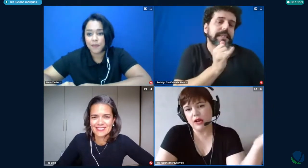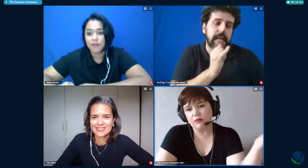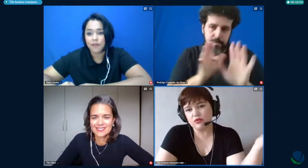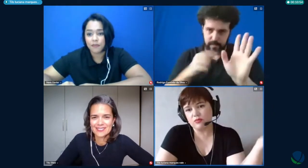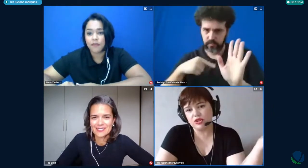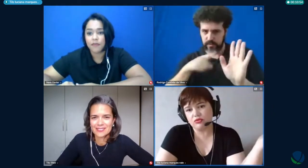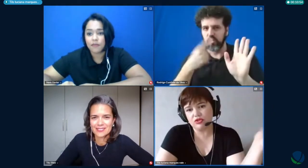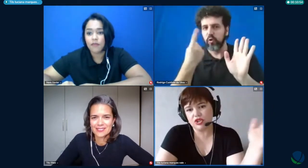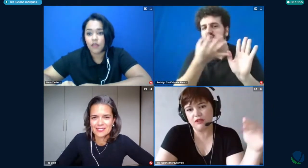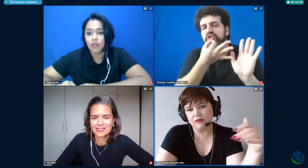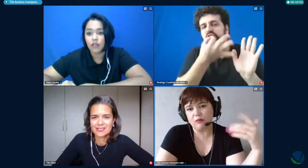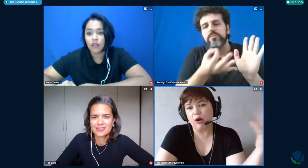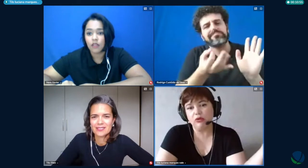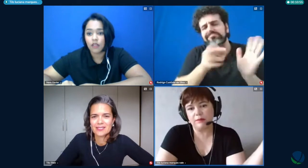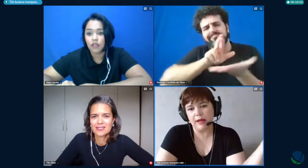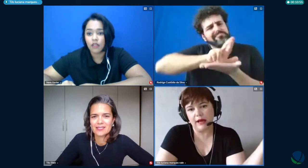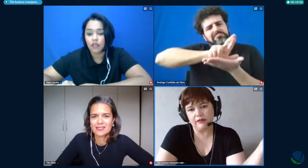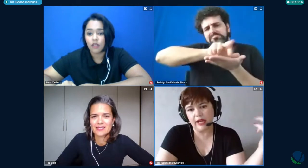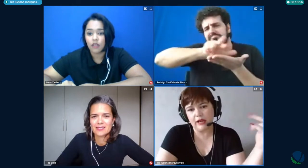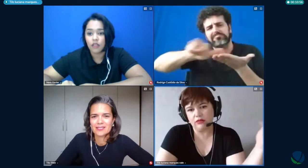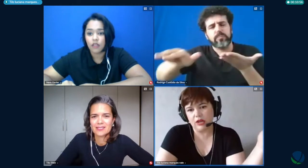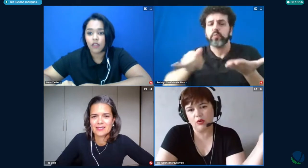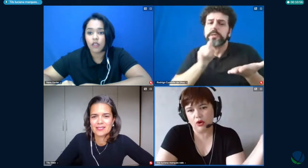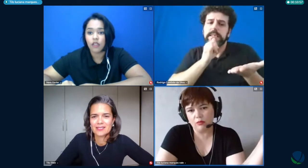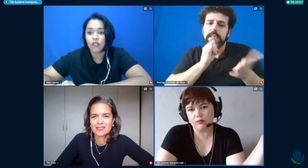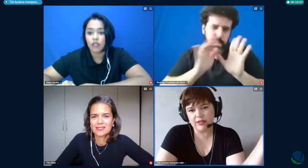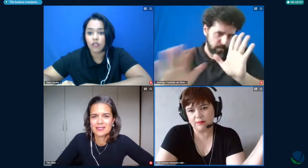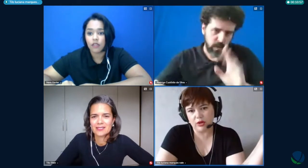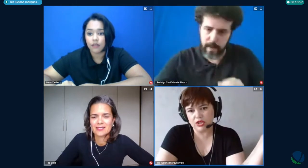você colocar um substitutivo, uma outra palavra. E aí